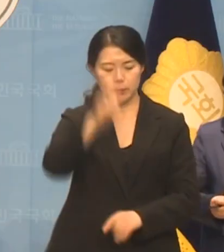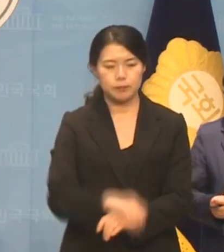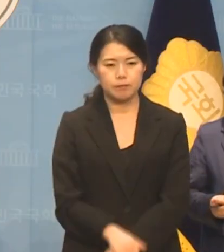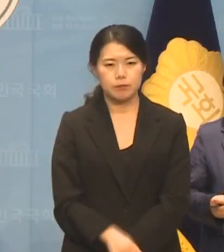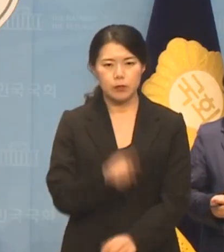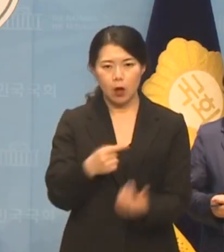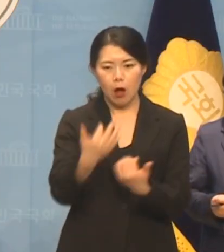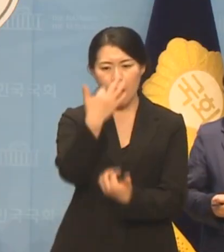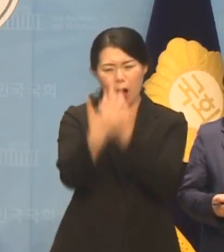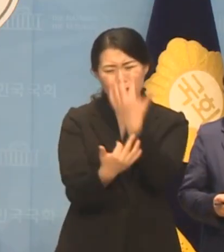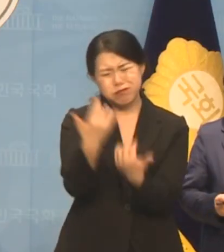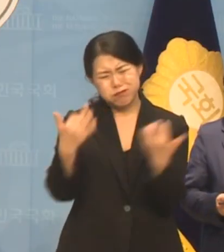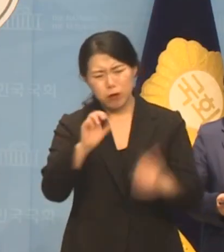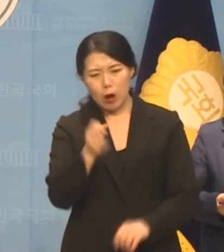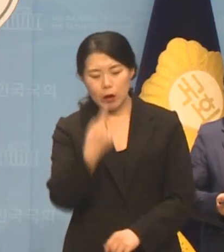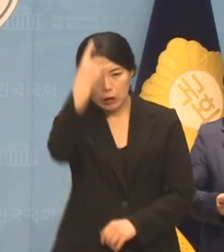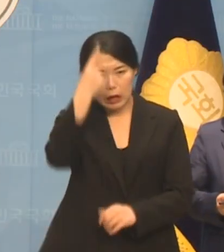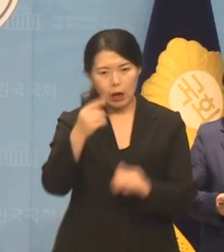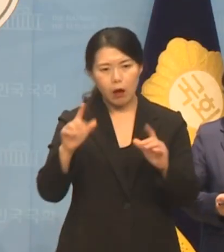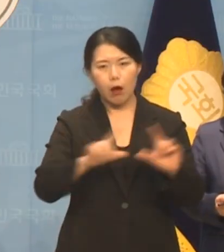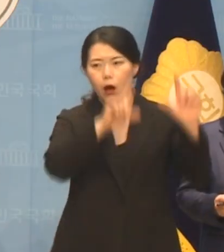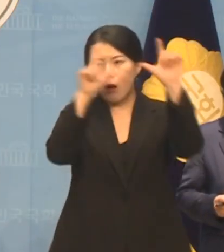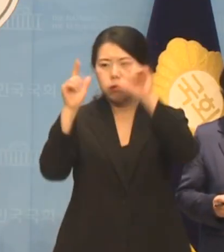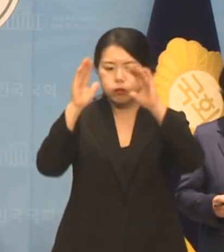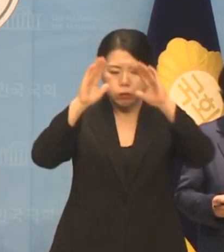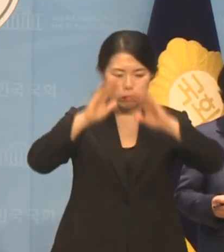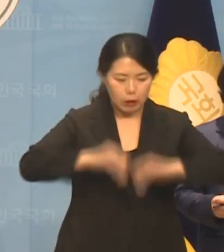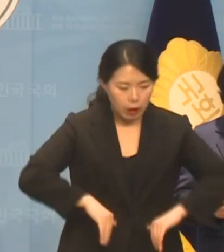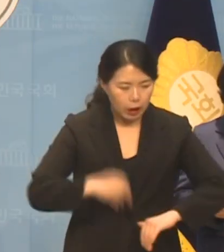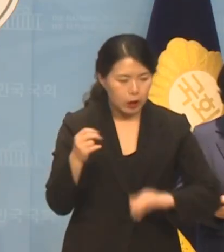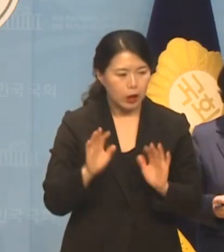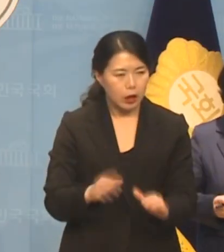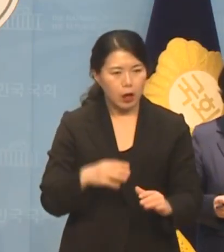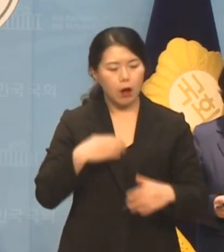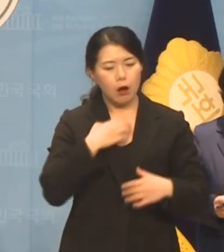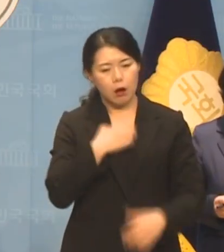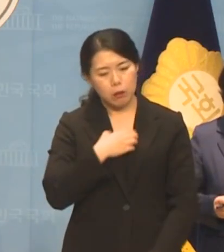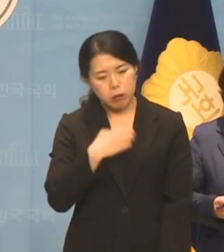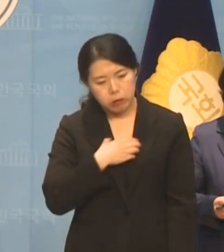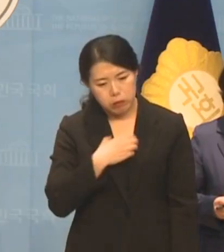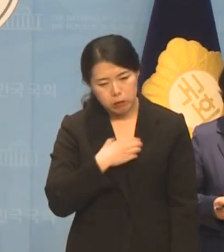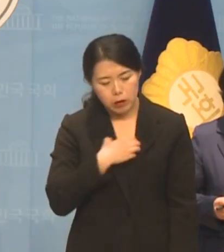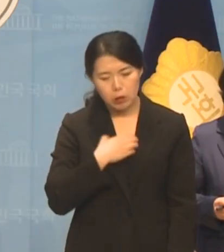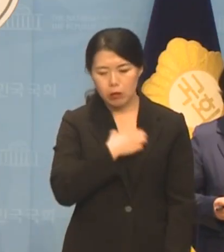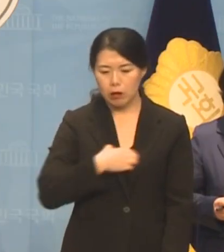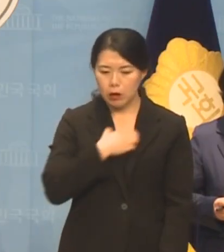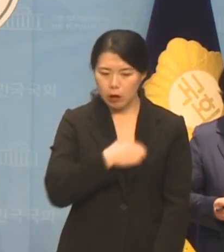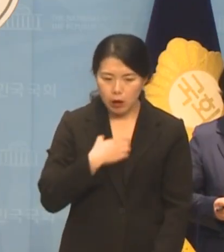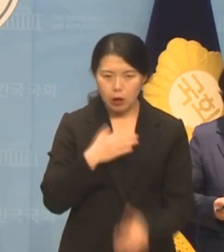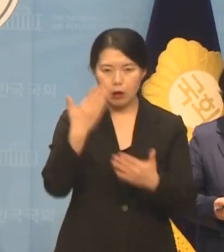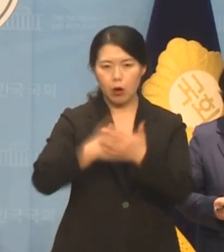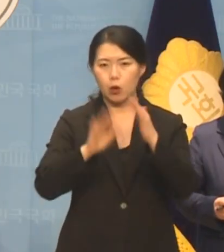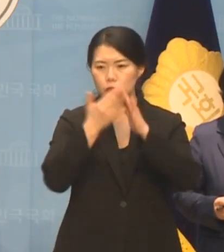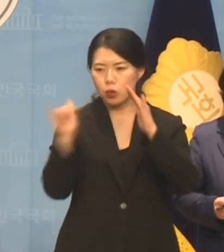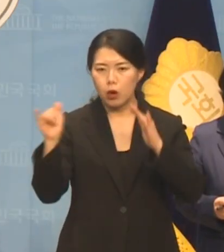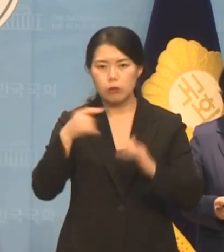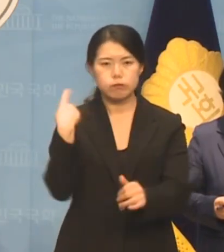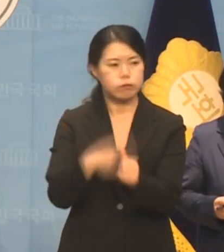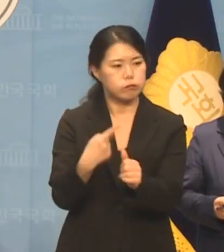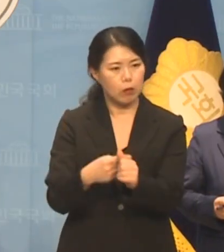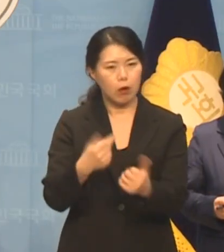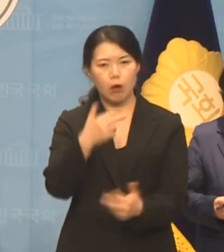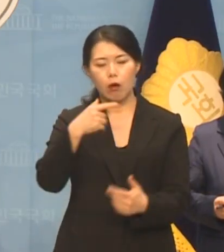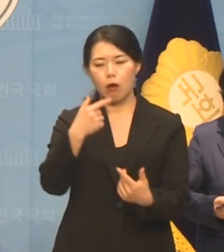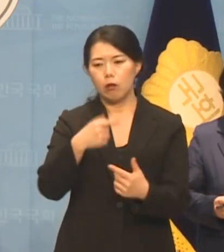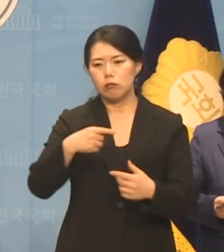대형 산불로 삶의 터전을 잃고 극심한 고통을 겪고 있는 이재민들과 유가족을 모욕하고 참사를 정치적으로